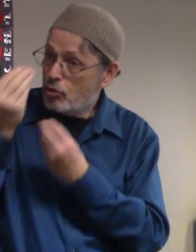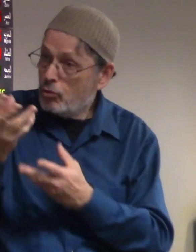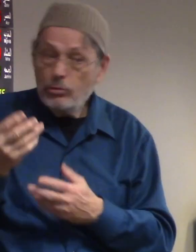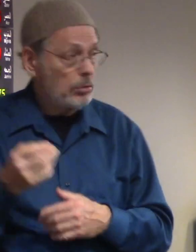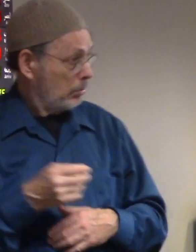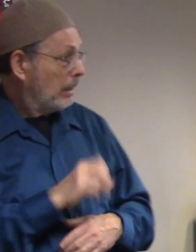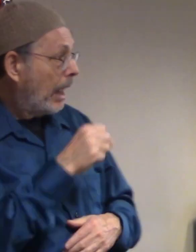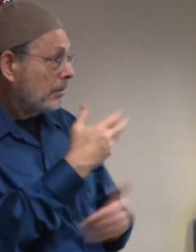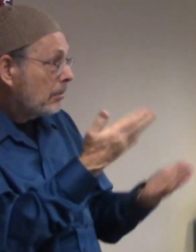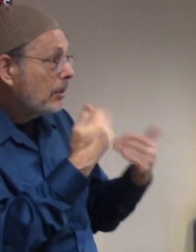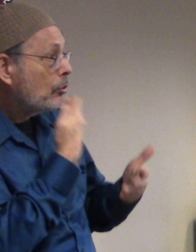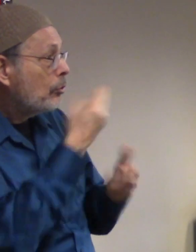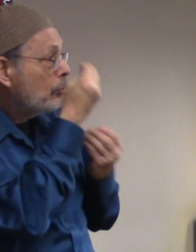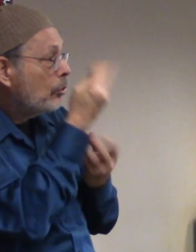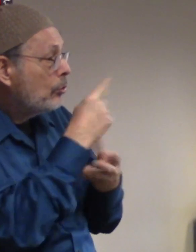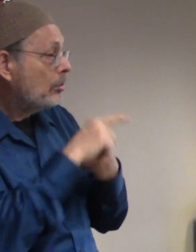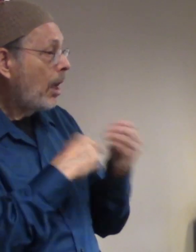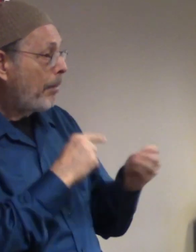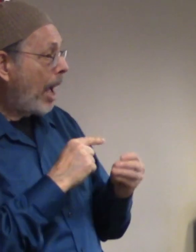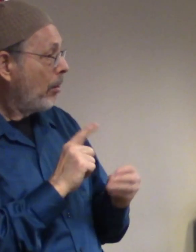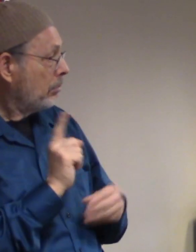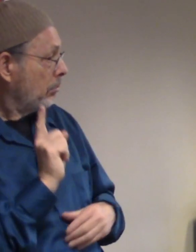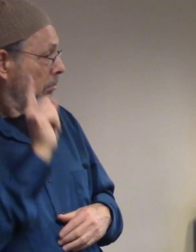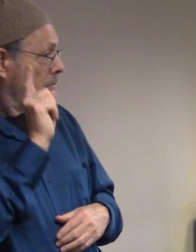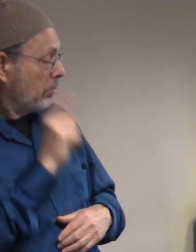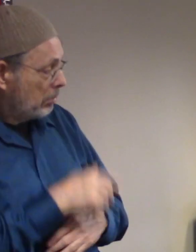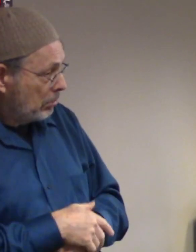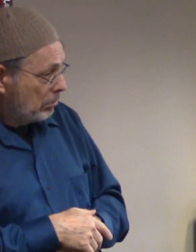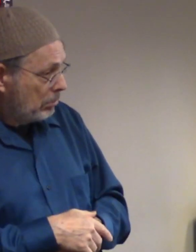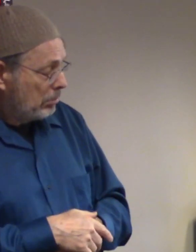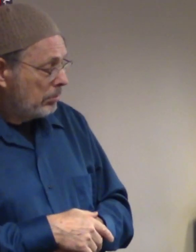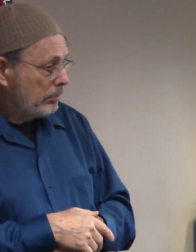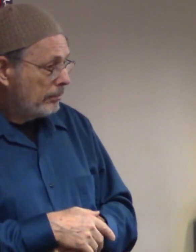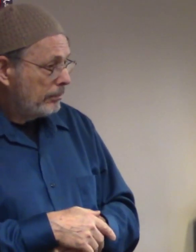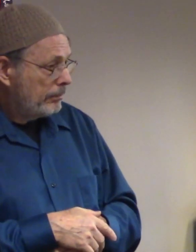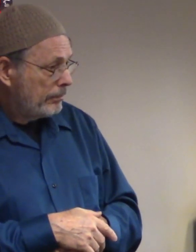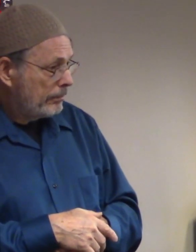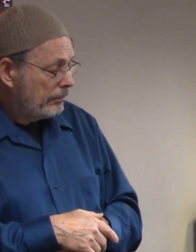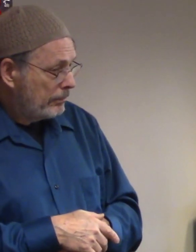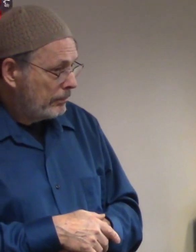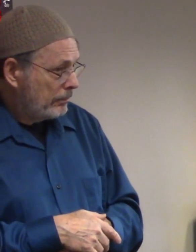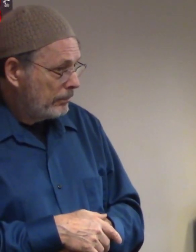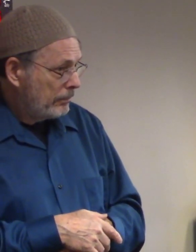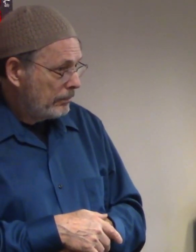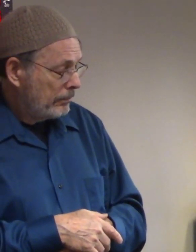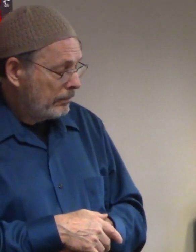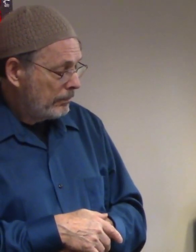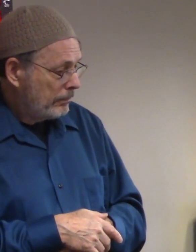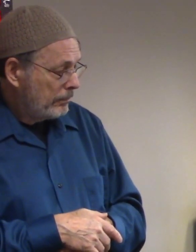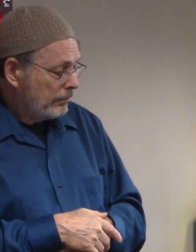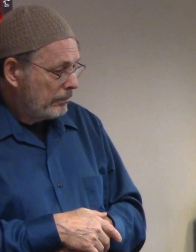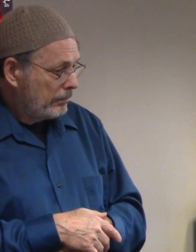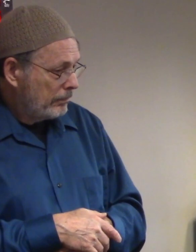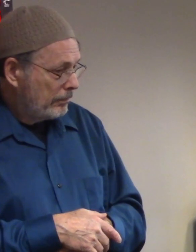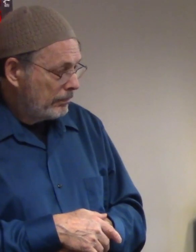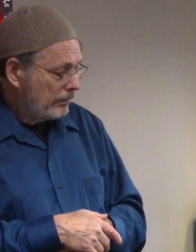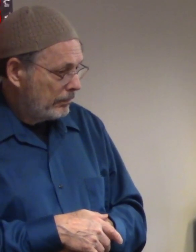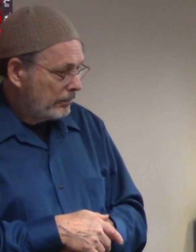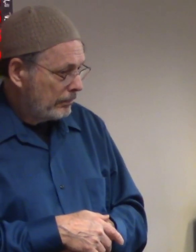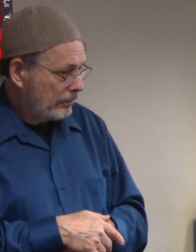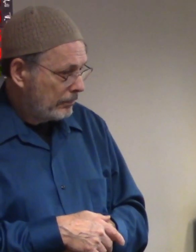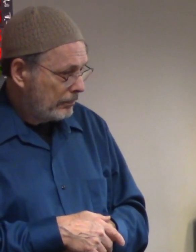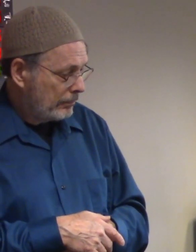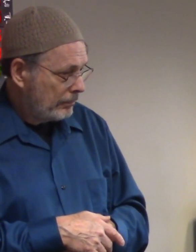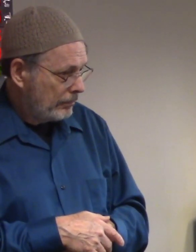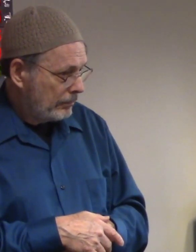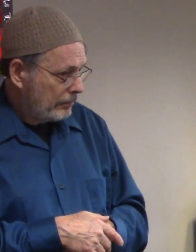Aba Abdurrahman. He says, أنا سمعت النبي صلى الله عليه وسلم يقول ما اختلط حبي بقلبي أحد فأحبني حتى